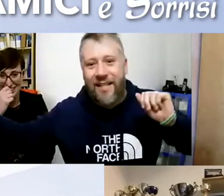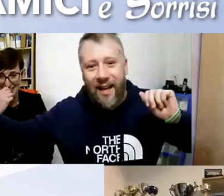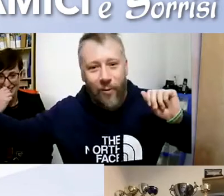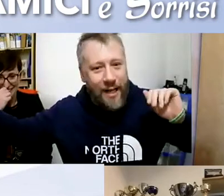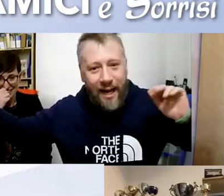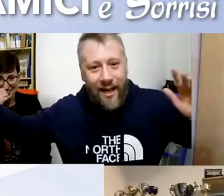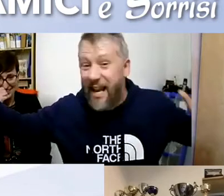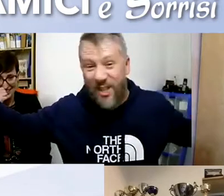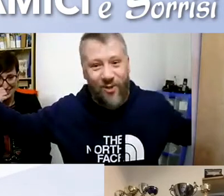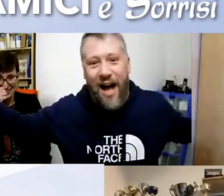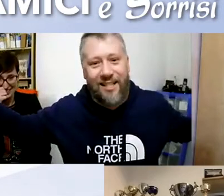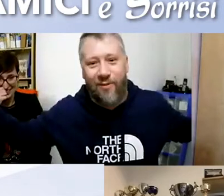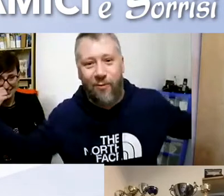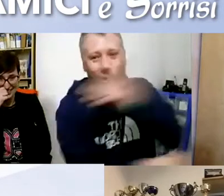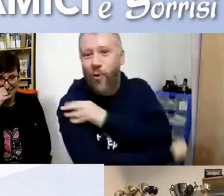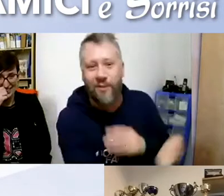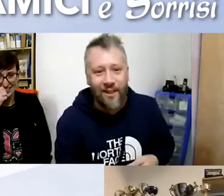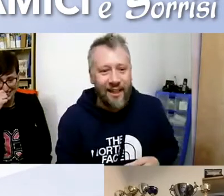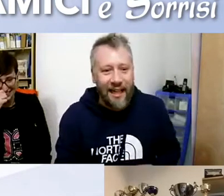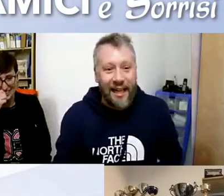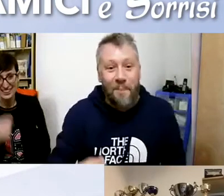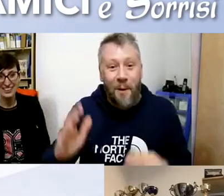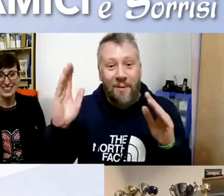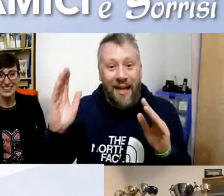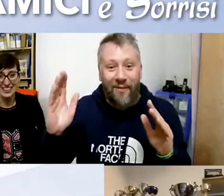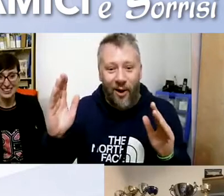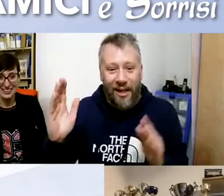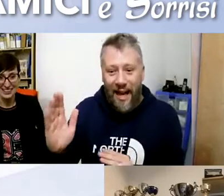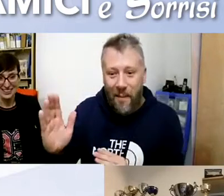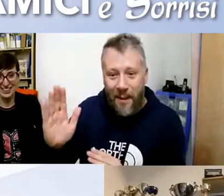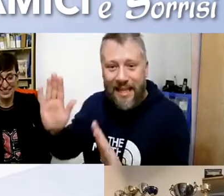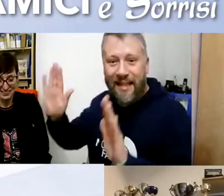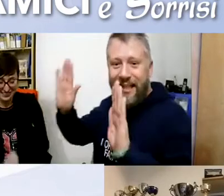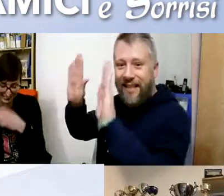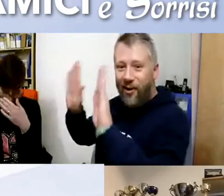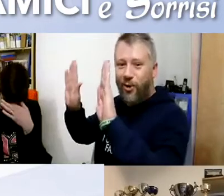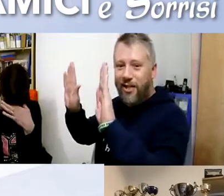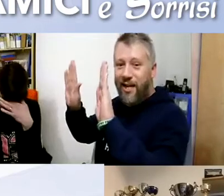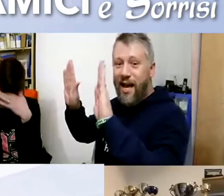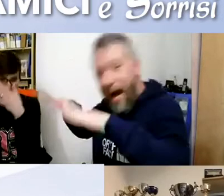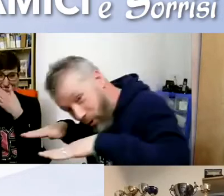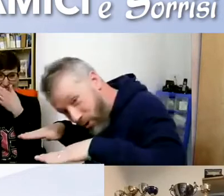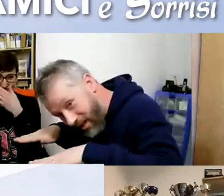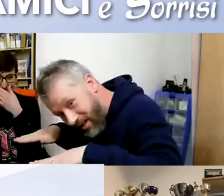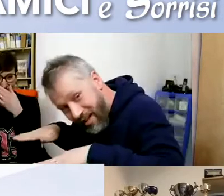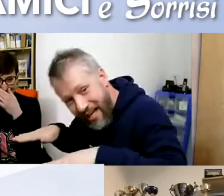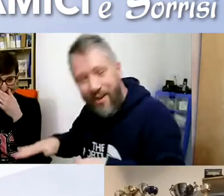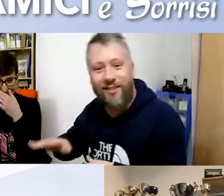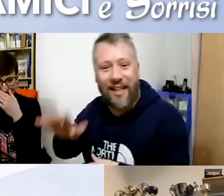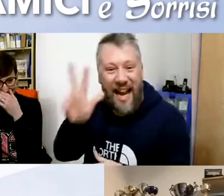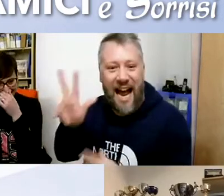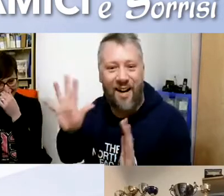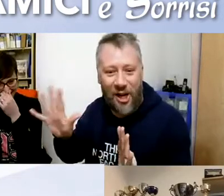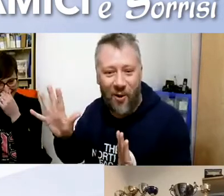e invece un cane la sfalcia, fa vroom. Il problema è che Veronica è passata da così a così